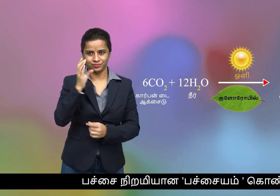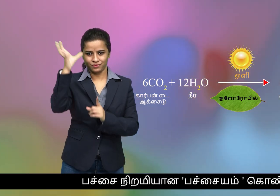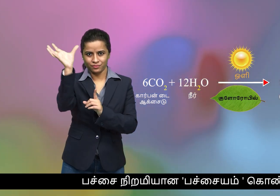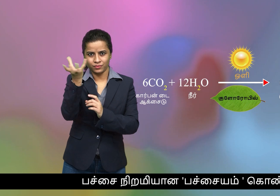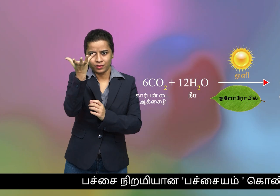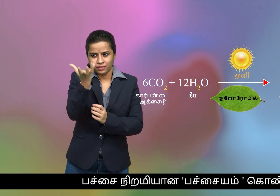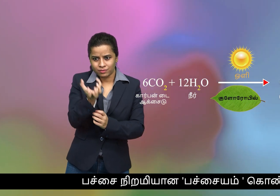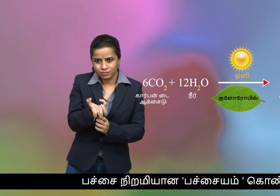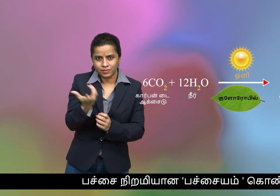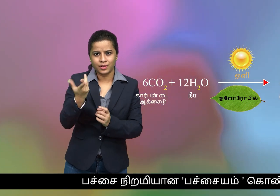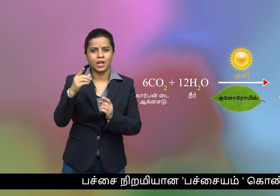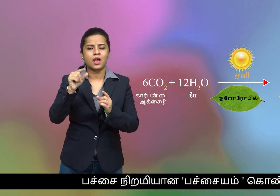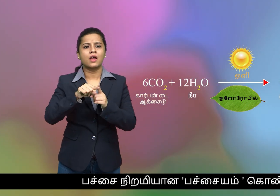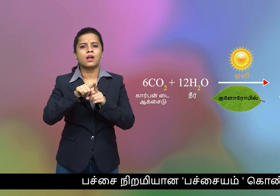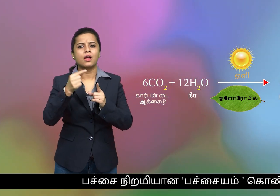பச்சை நிறமியான பச்சையம் கொண்ட